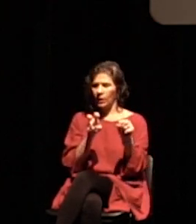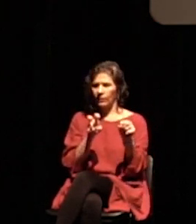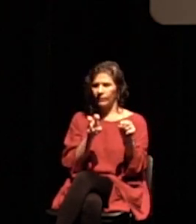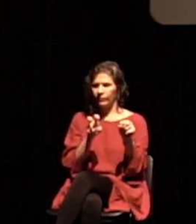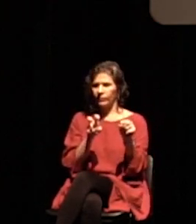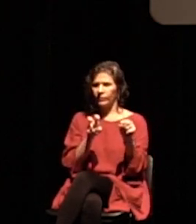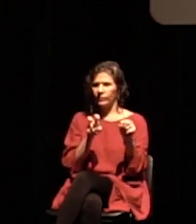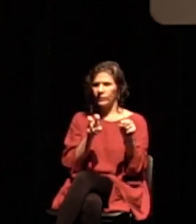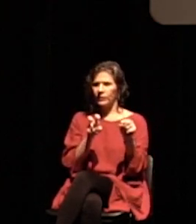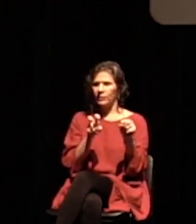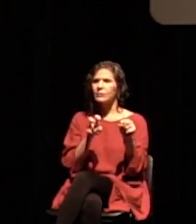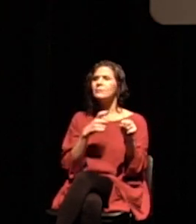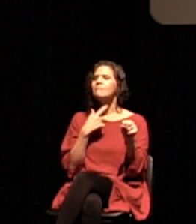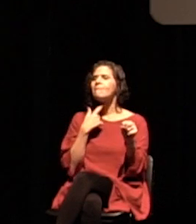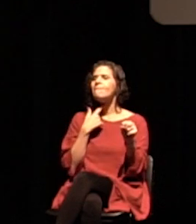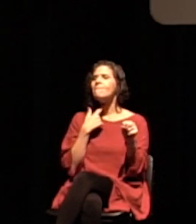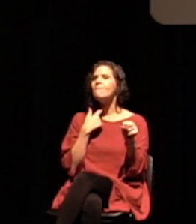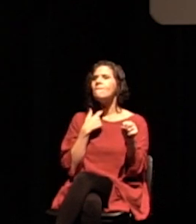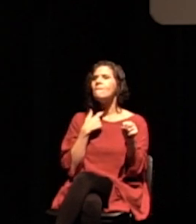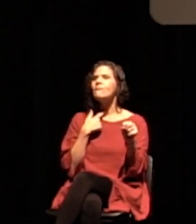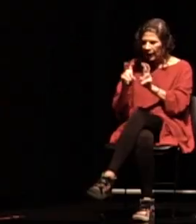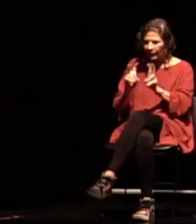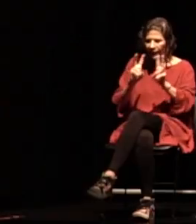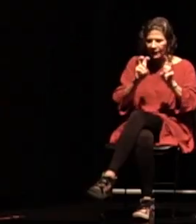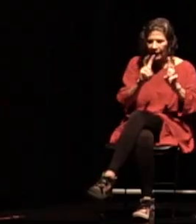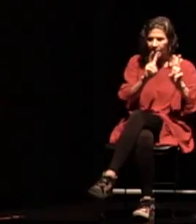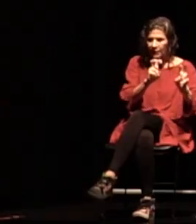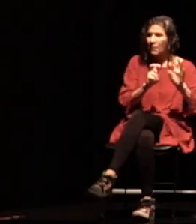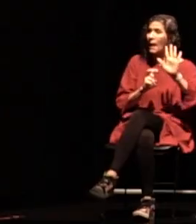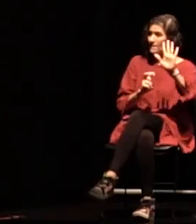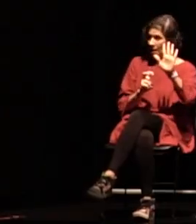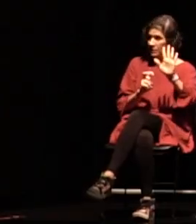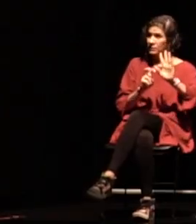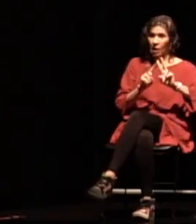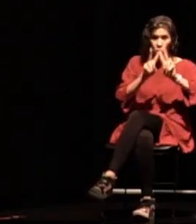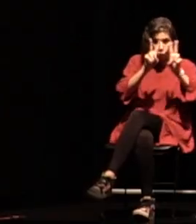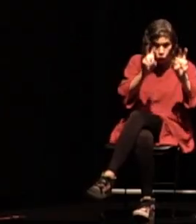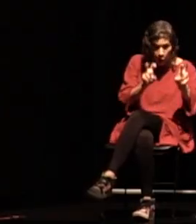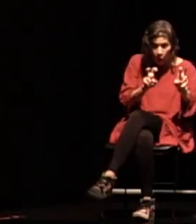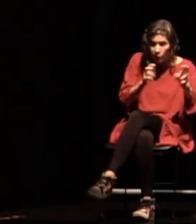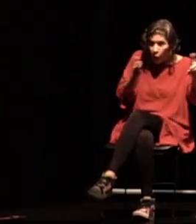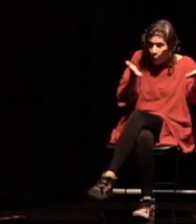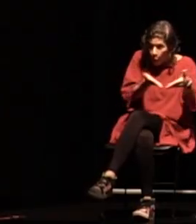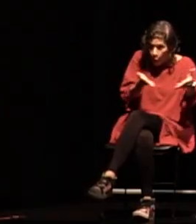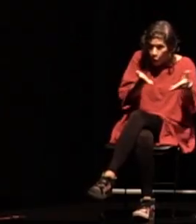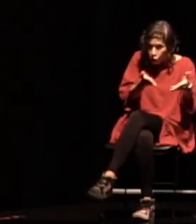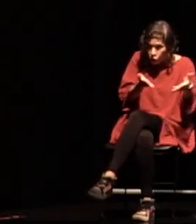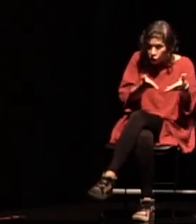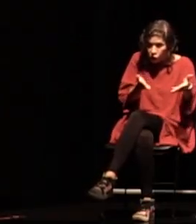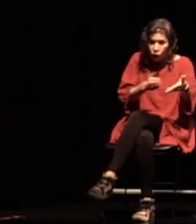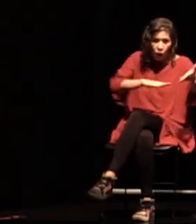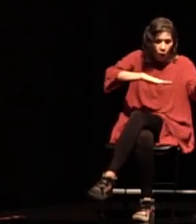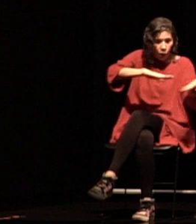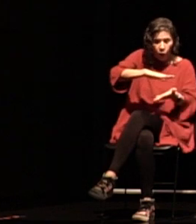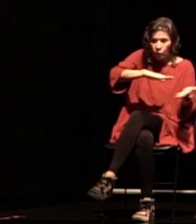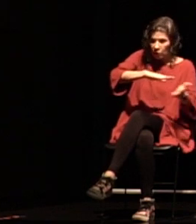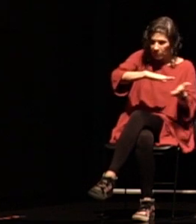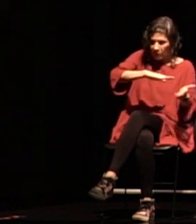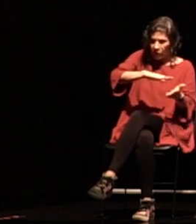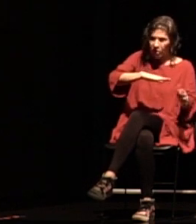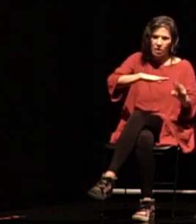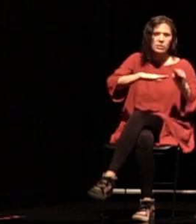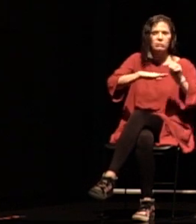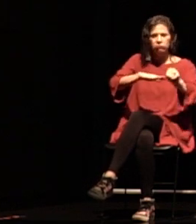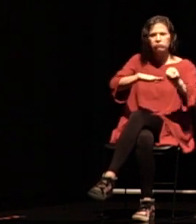a tentação de fazermos anacronismos, sobretudo associadas à questão de uma